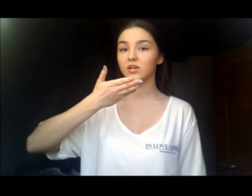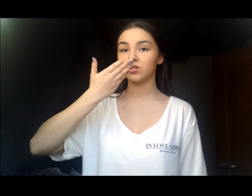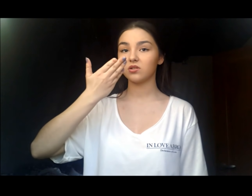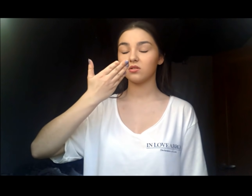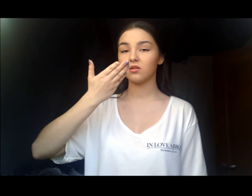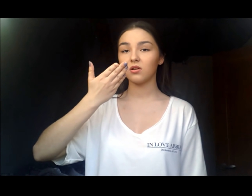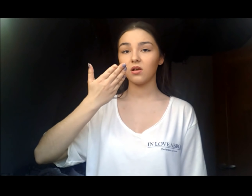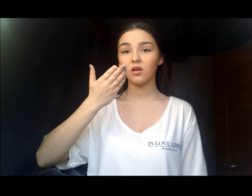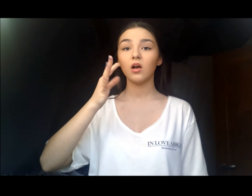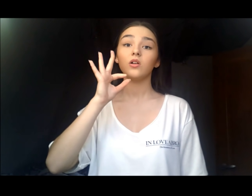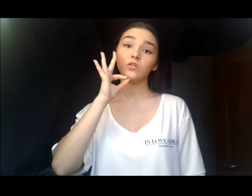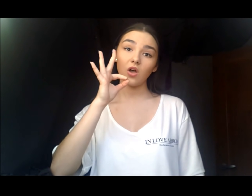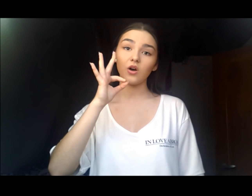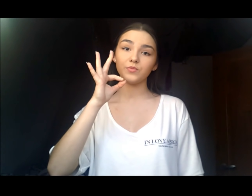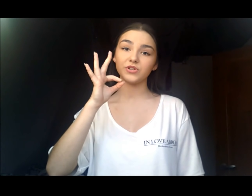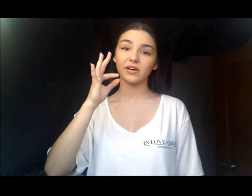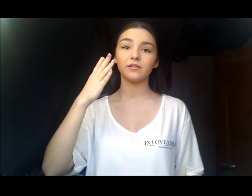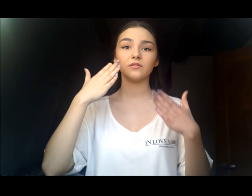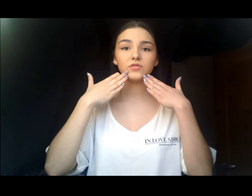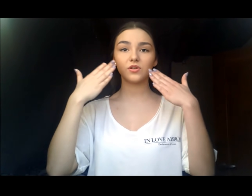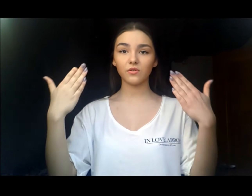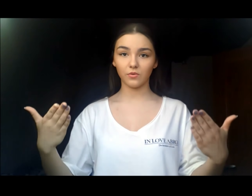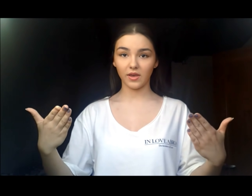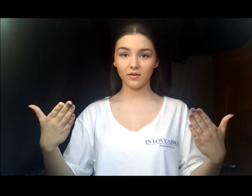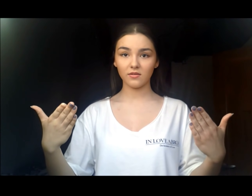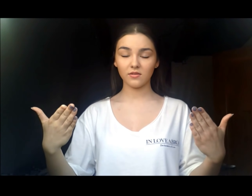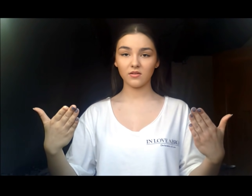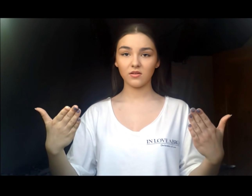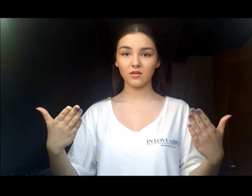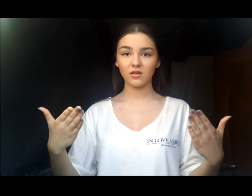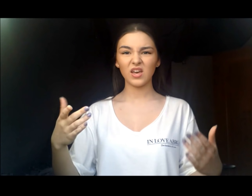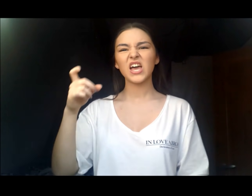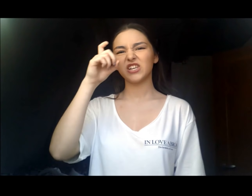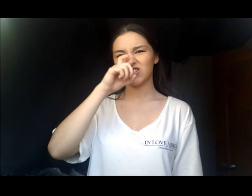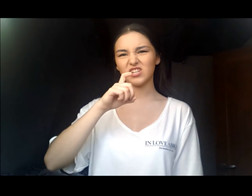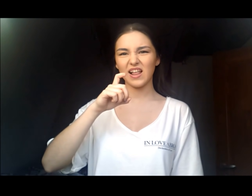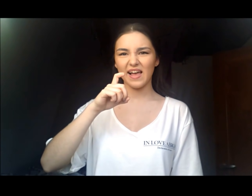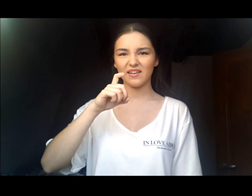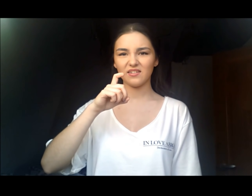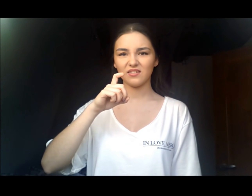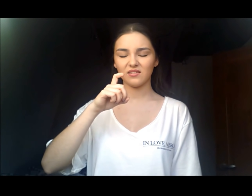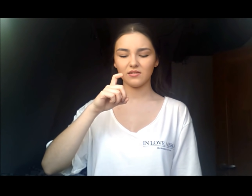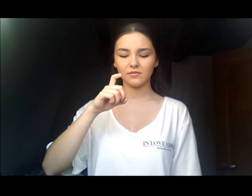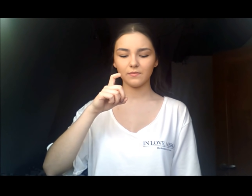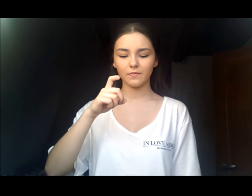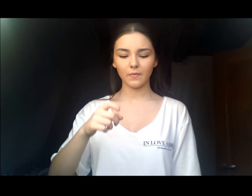czujesz? Dobrze. Dziękuję. Źle.